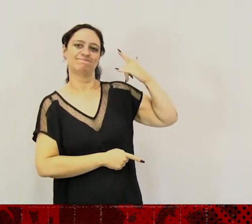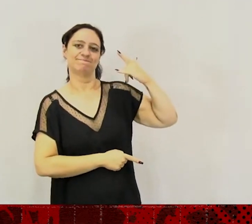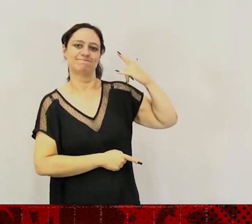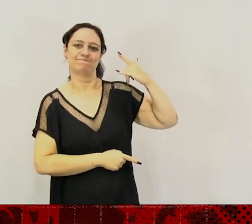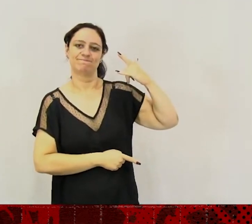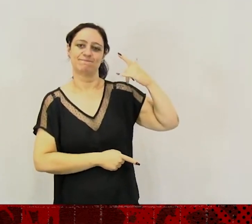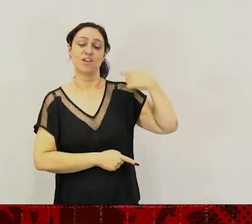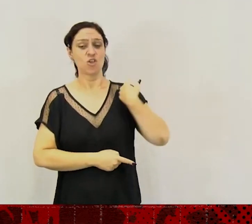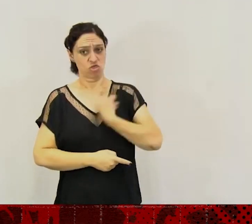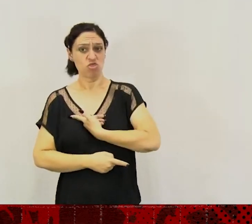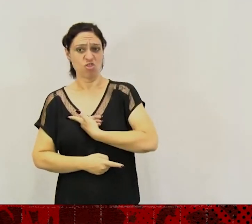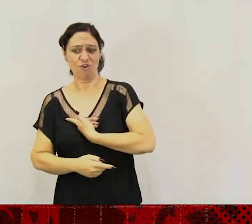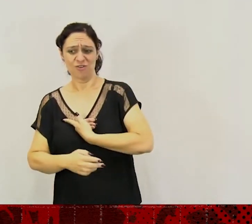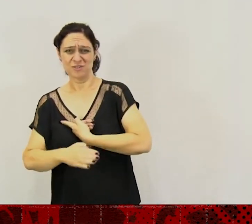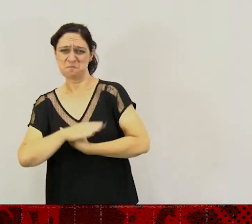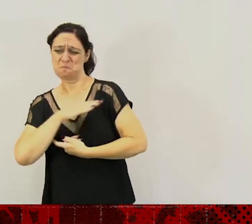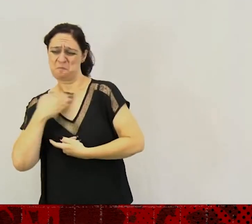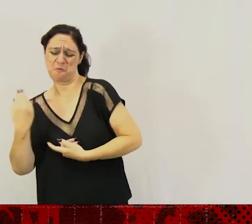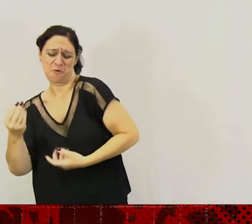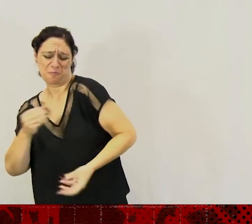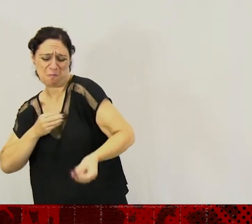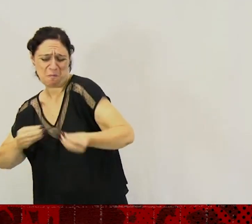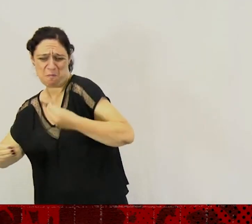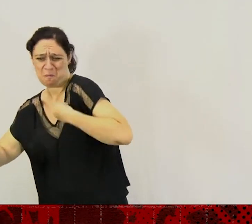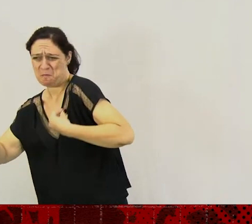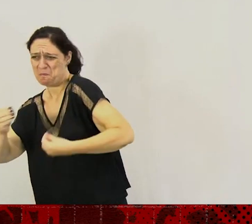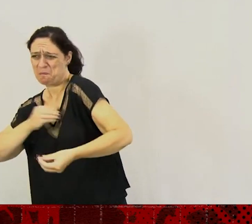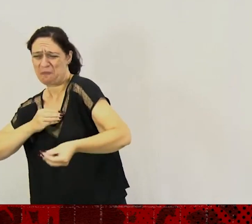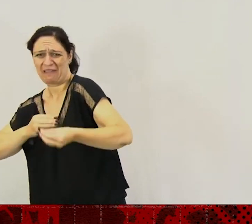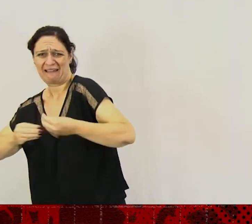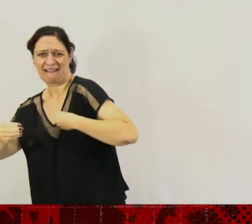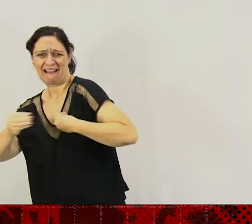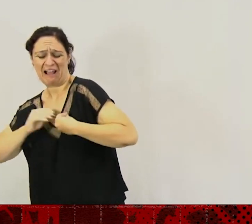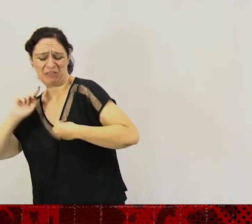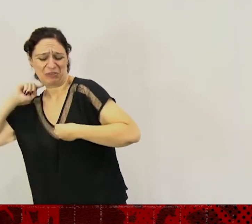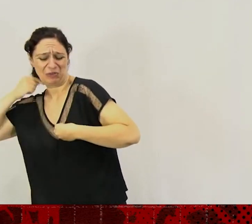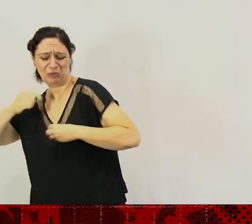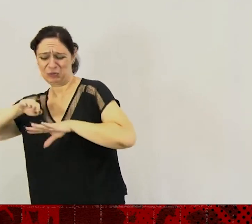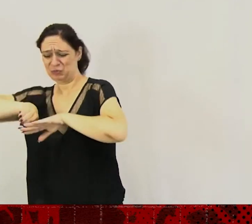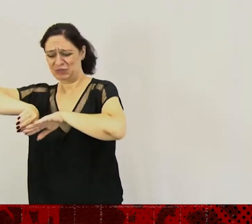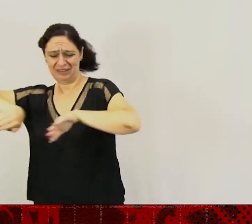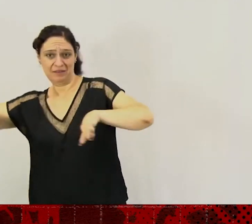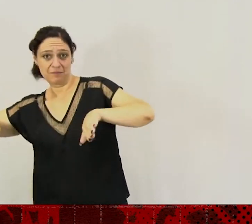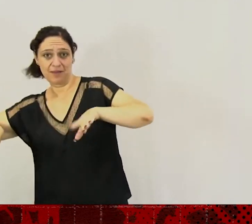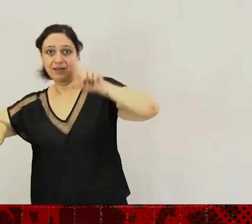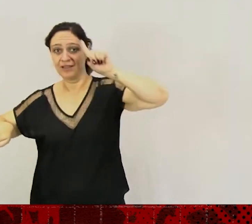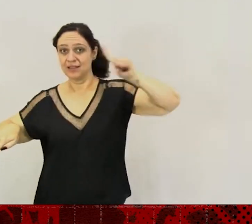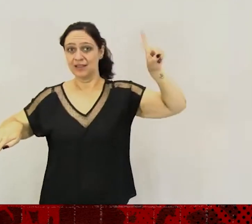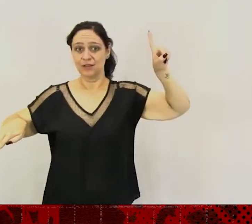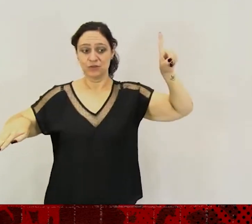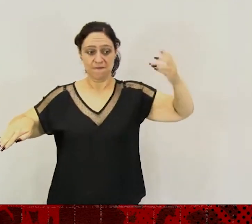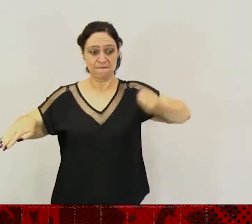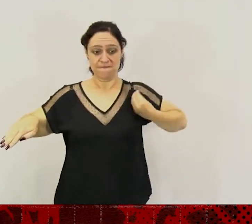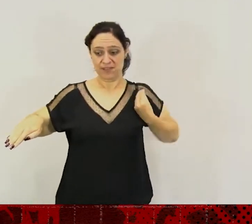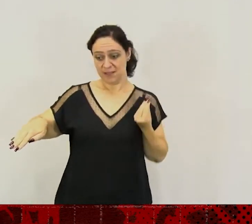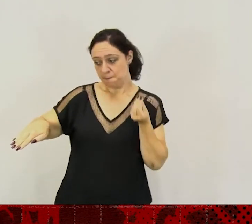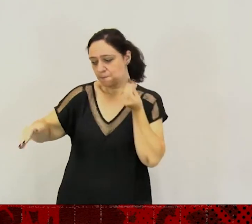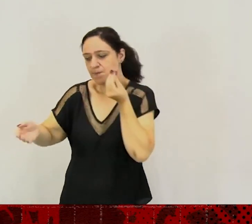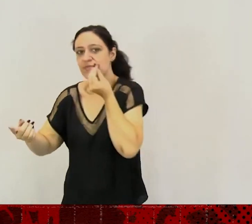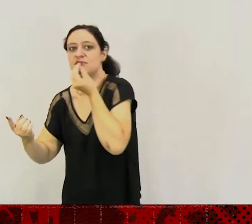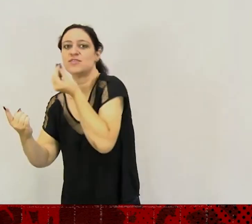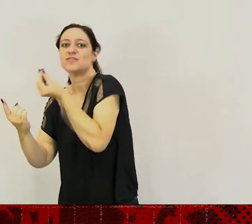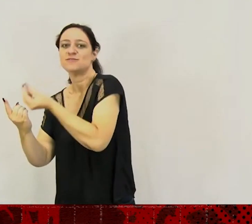E estando nós mortos em nossas transgressões, o que Ele fez? Nos deu